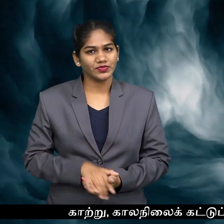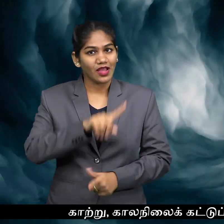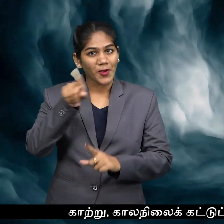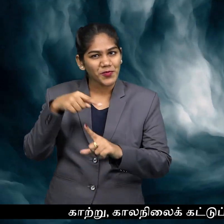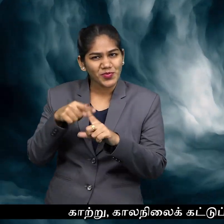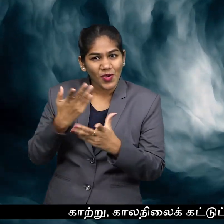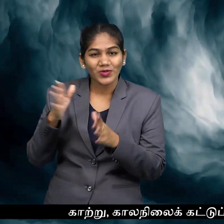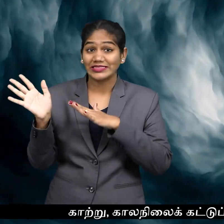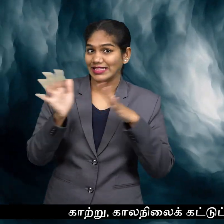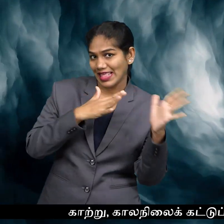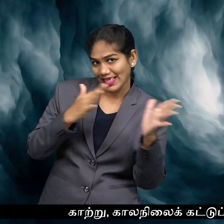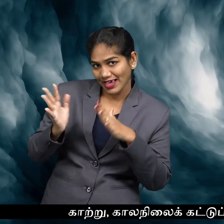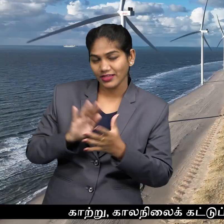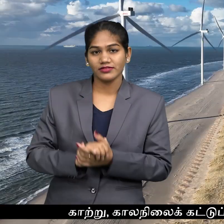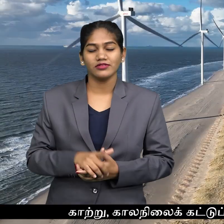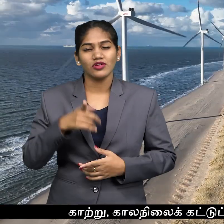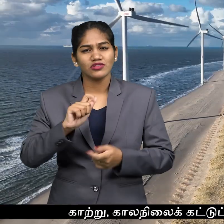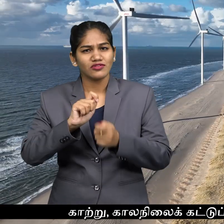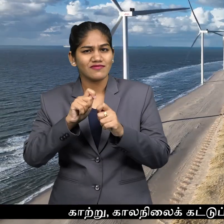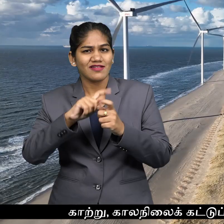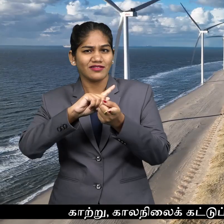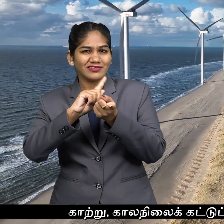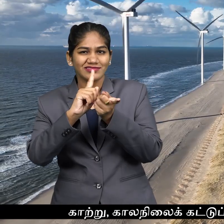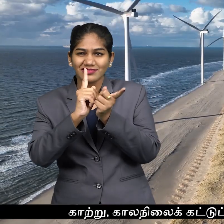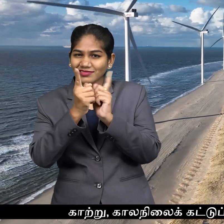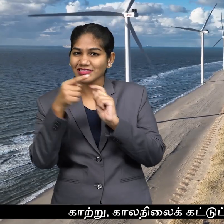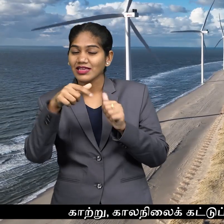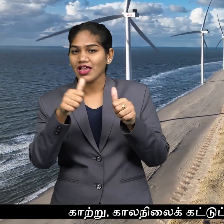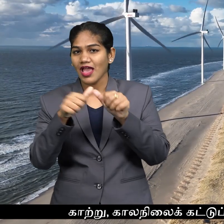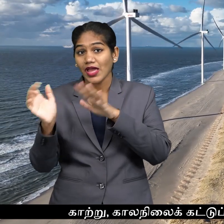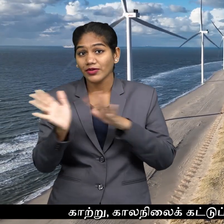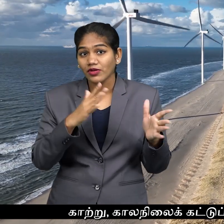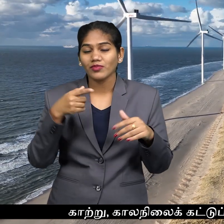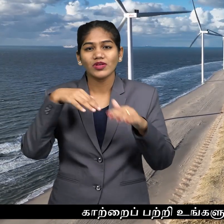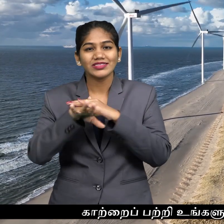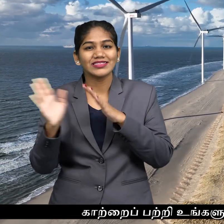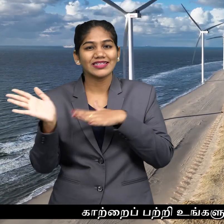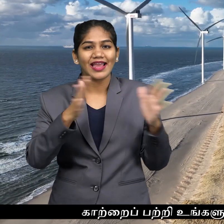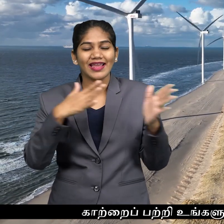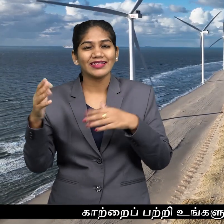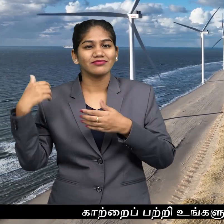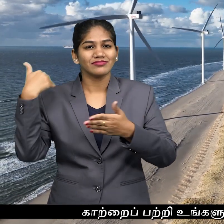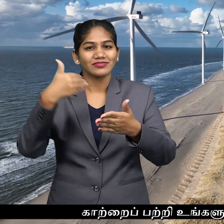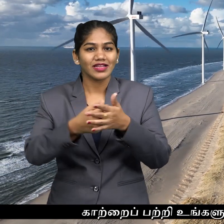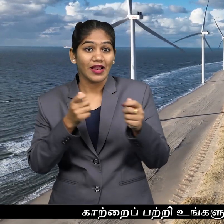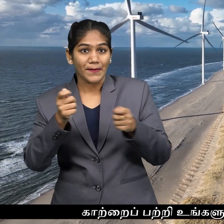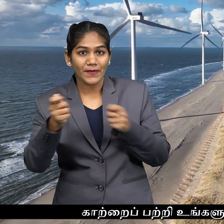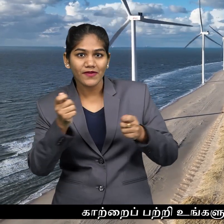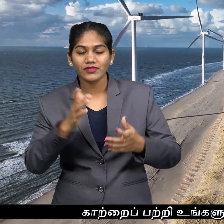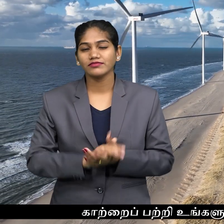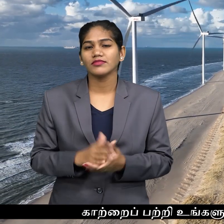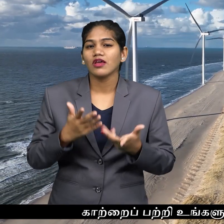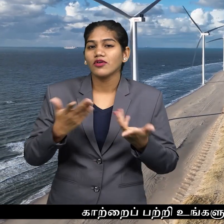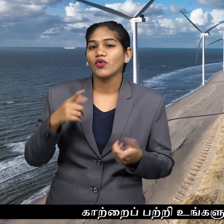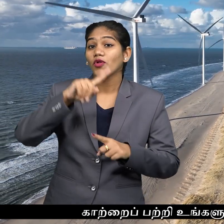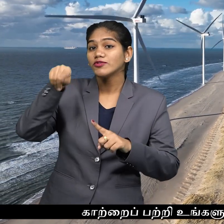காற்று, காலநிலை, கட்டுப்பாட்டில் வளிமண்டலத்தின் பங்கு மற்றும் காற்றை பற்றி உங்களுக்கு